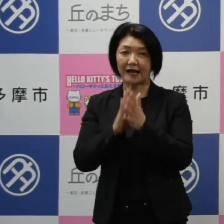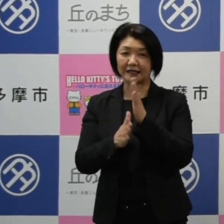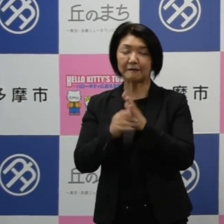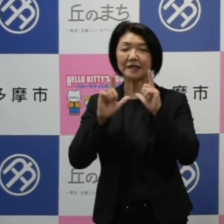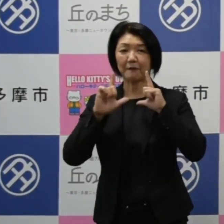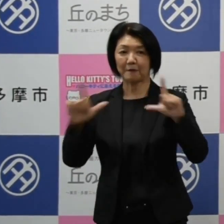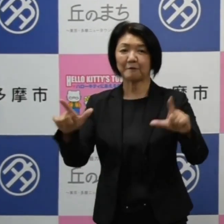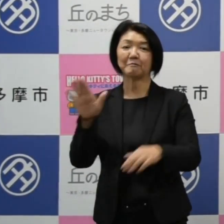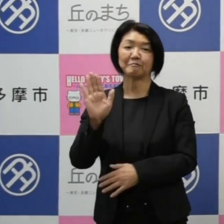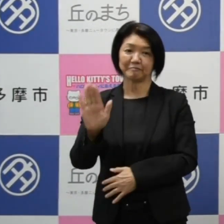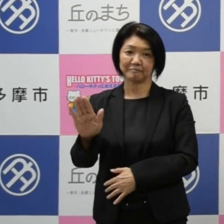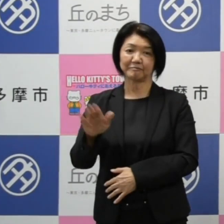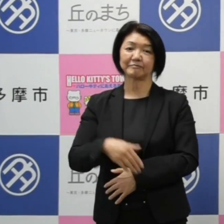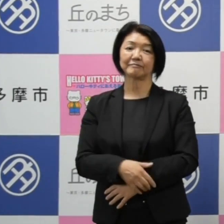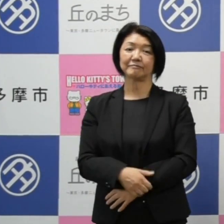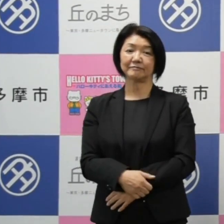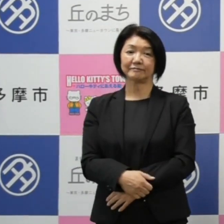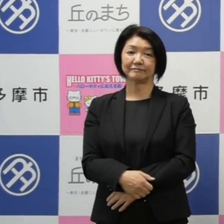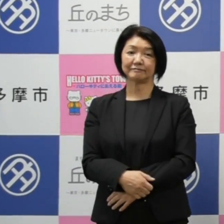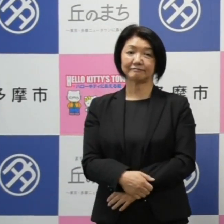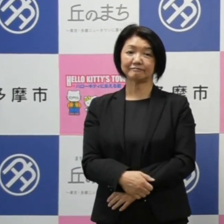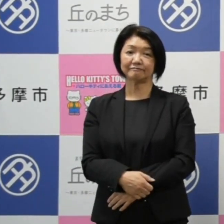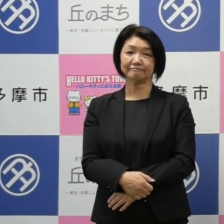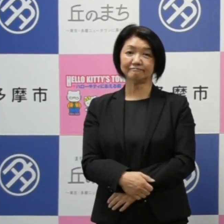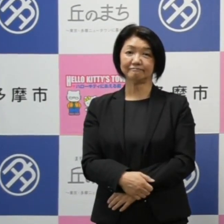たします。